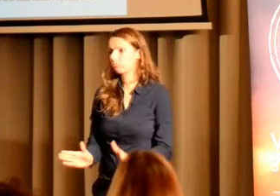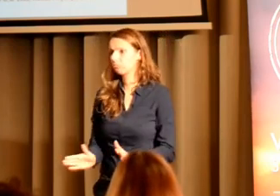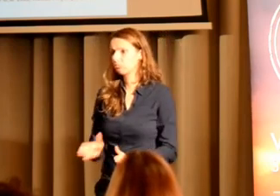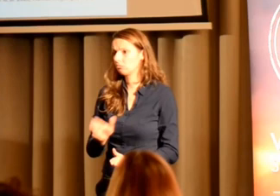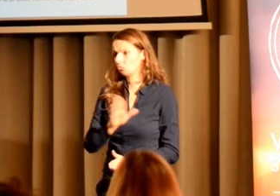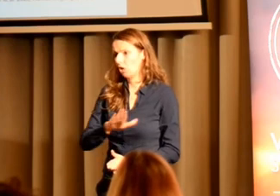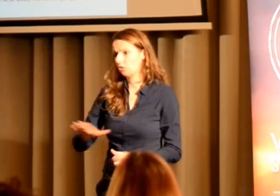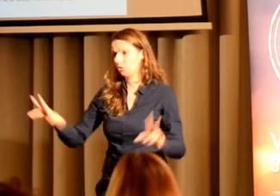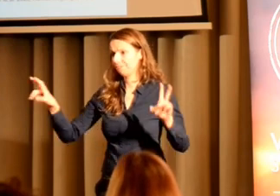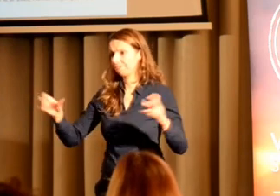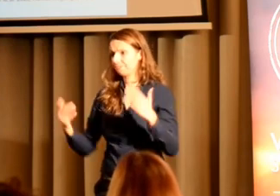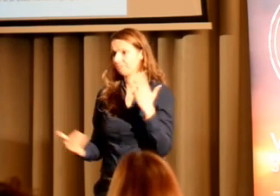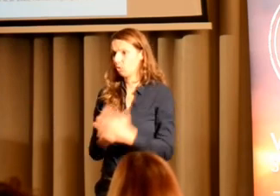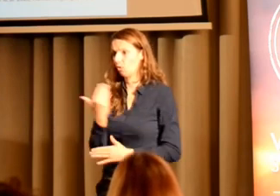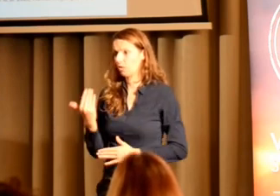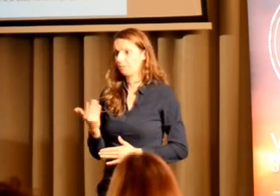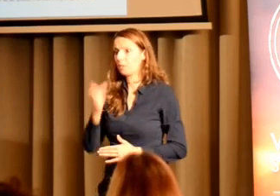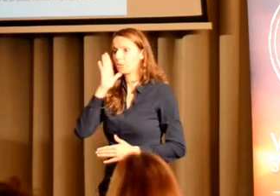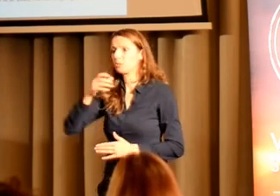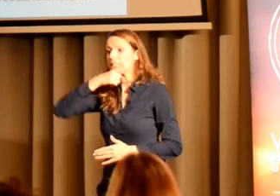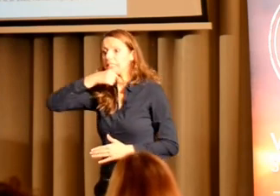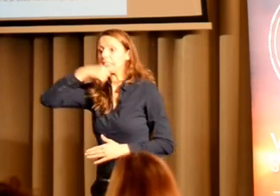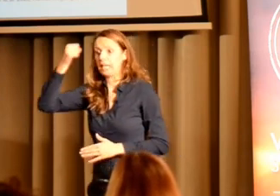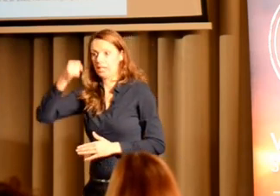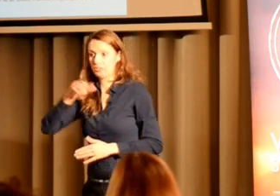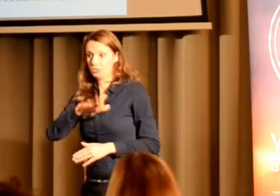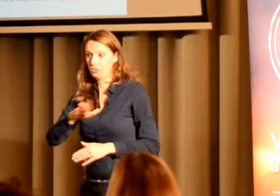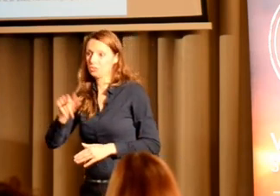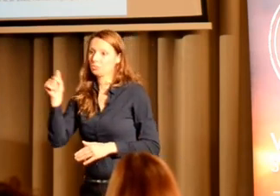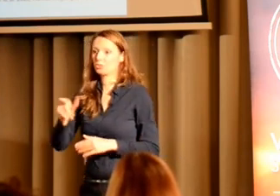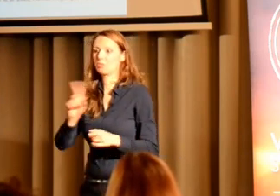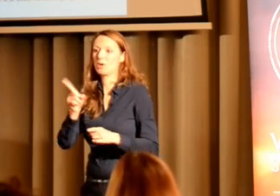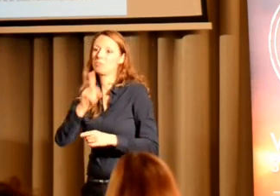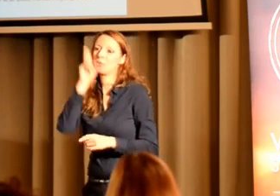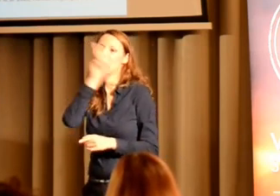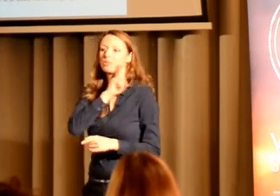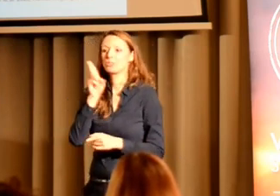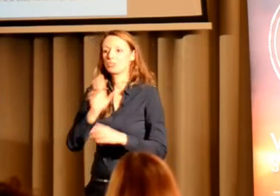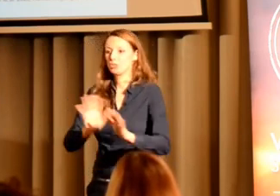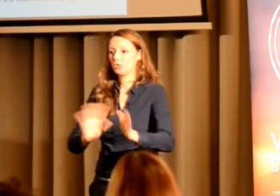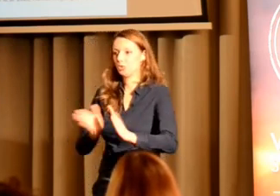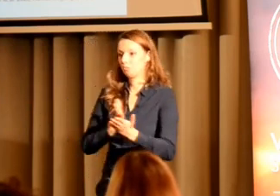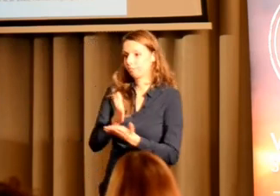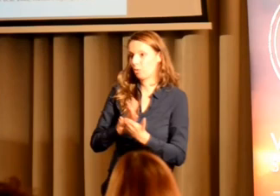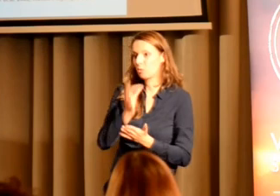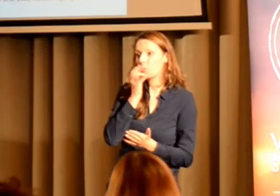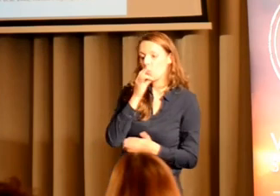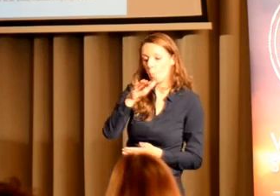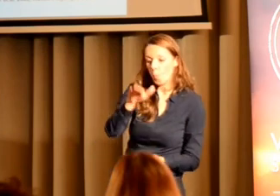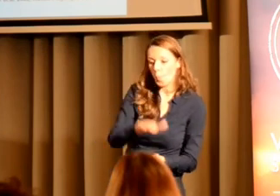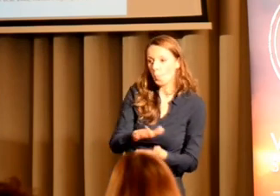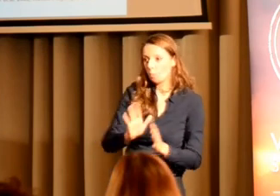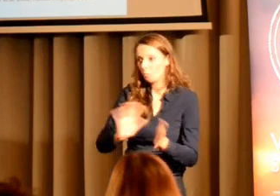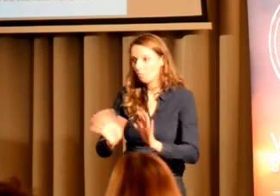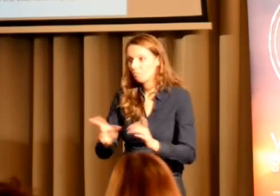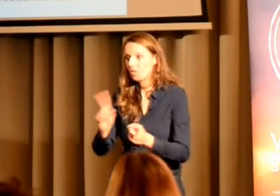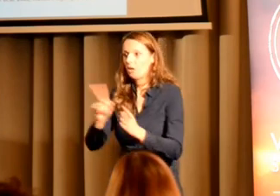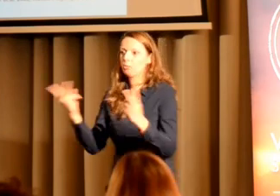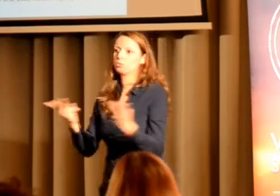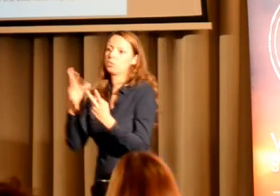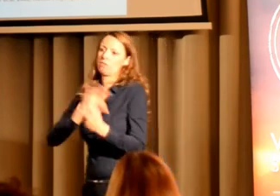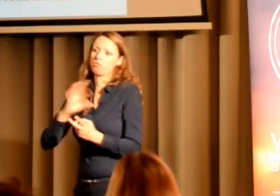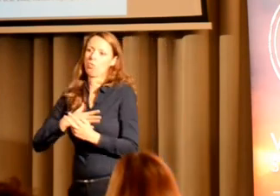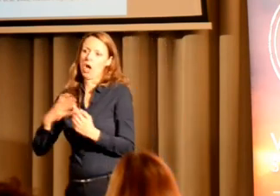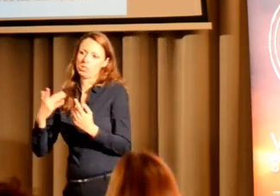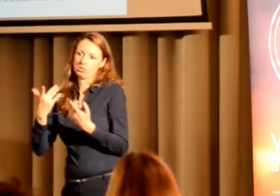starsze dzieci no muszą albo zostać przy mamie i tacie i pomagać w wychowie młodych, albo szukać własnego domu, prawda? Bo to nie może